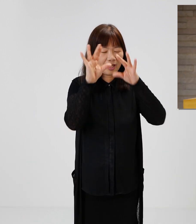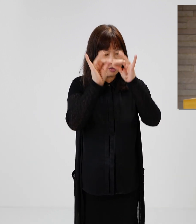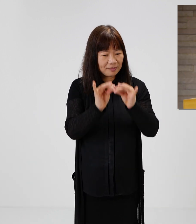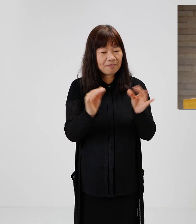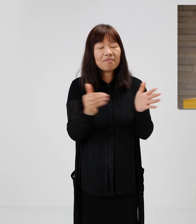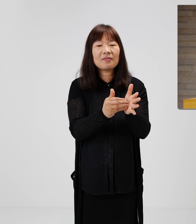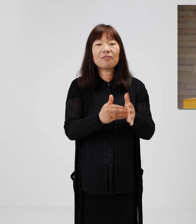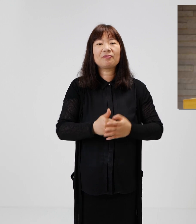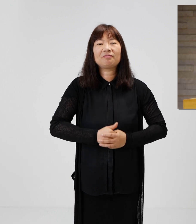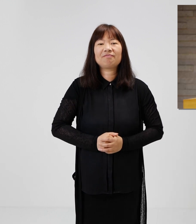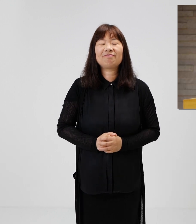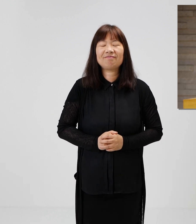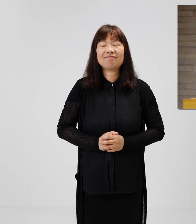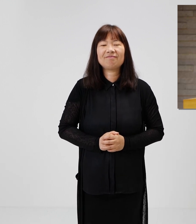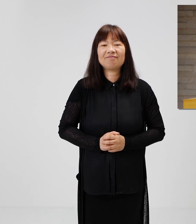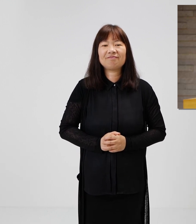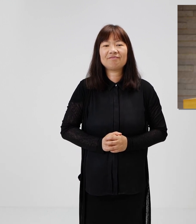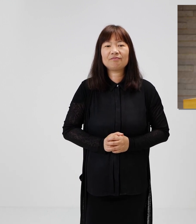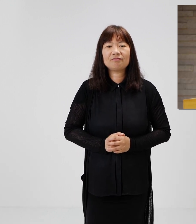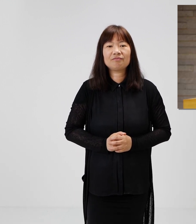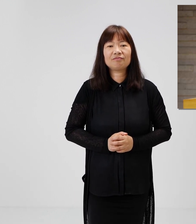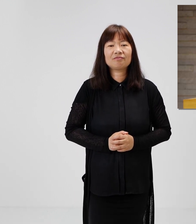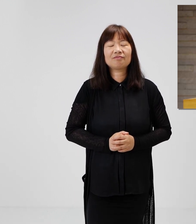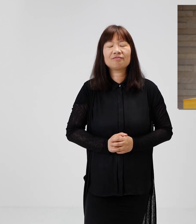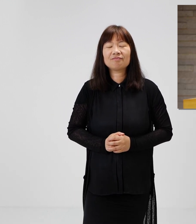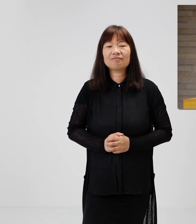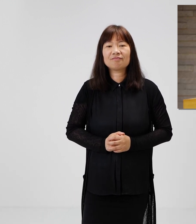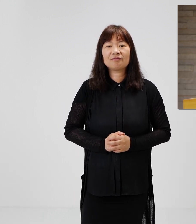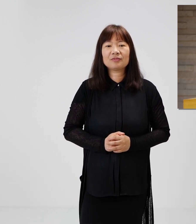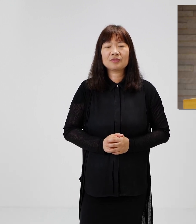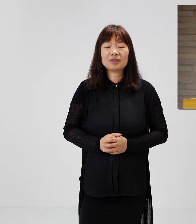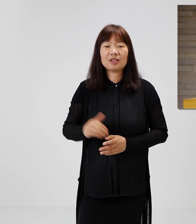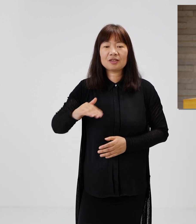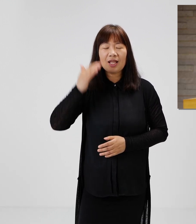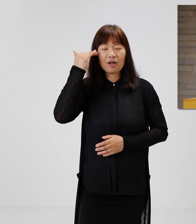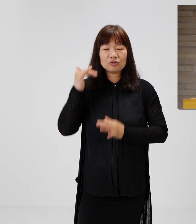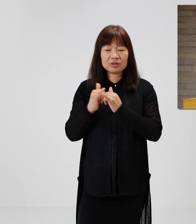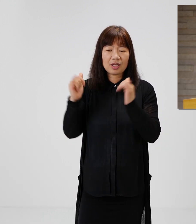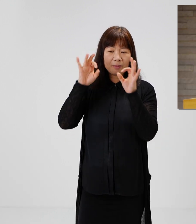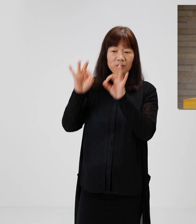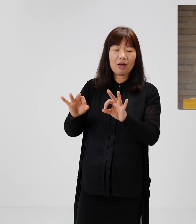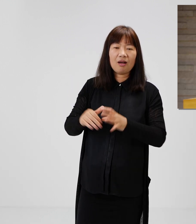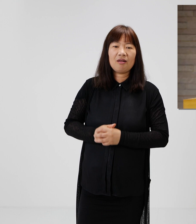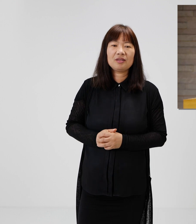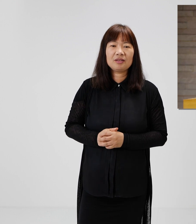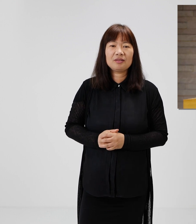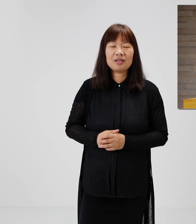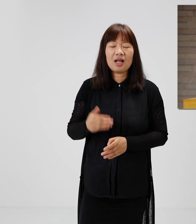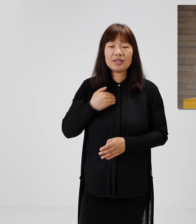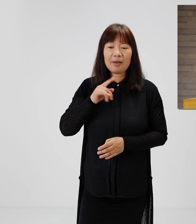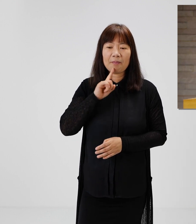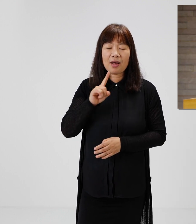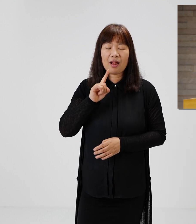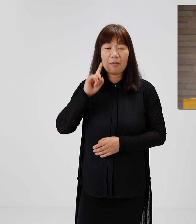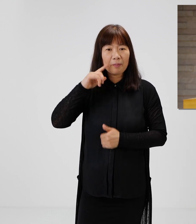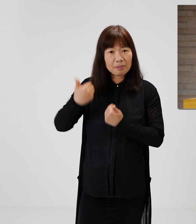봤다. 그렇게 돼야 되는 거 아니에요? 근데 우리는 내 말에 딴지를